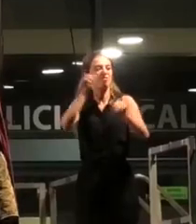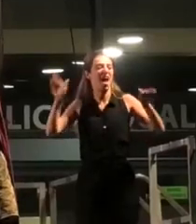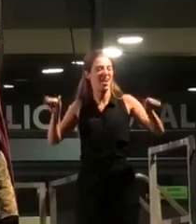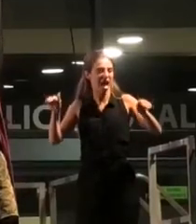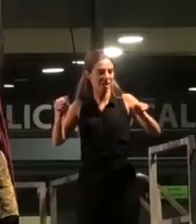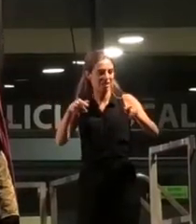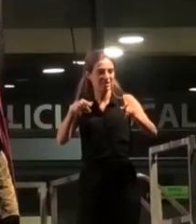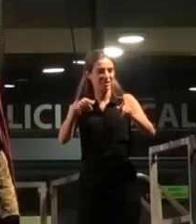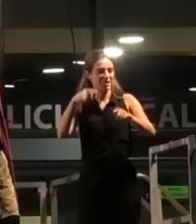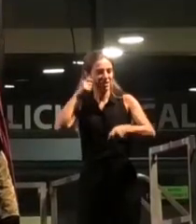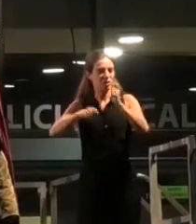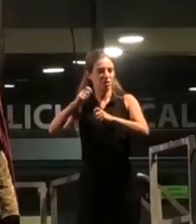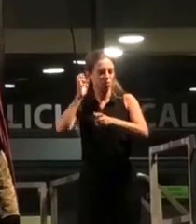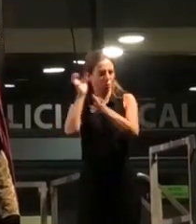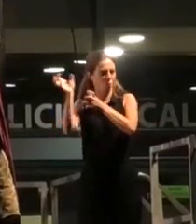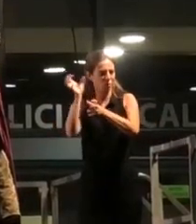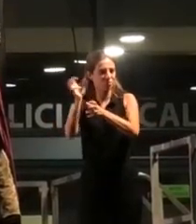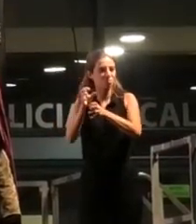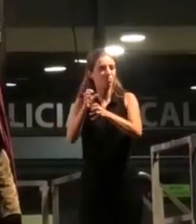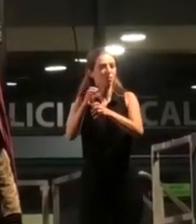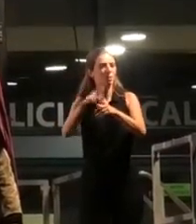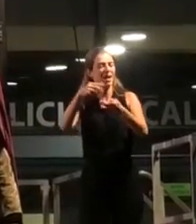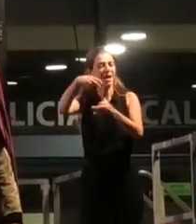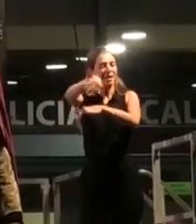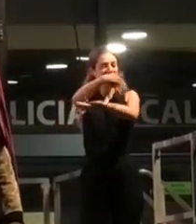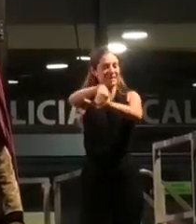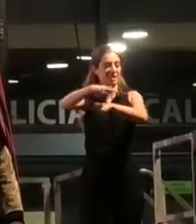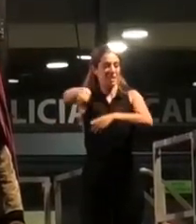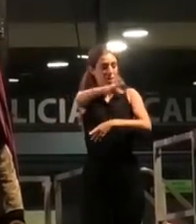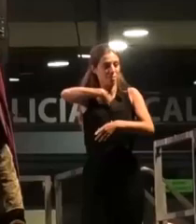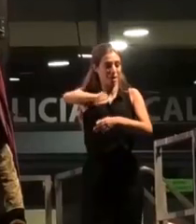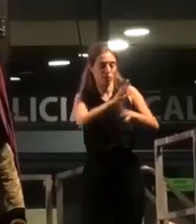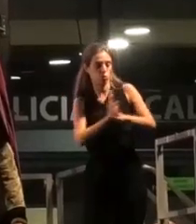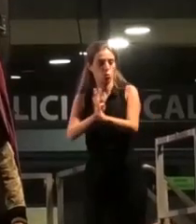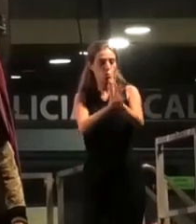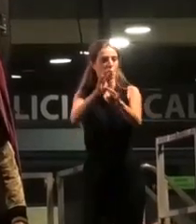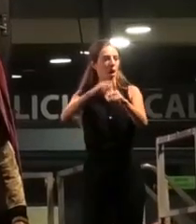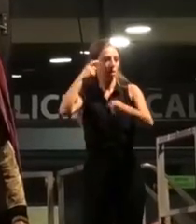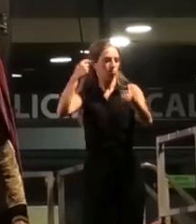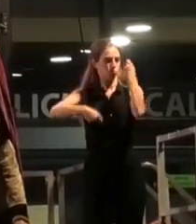i despleguem un repertori inacabable de ritmes pels carrers i les places per on passem.